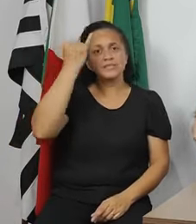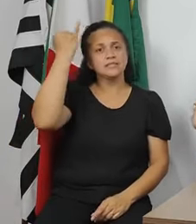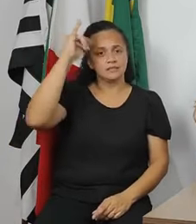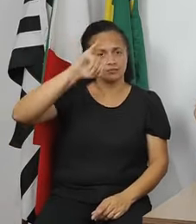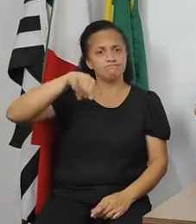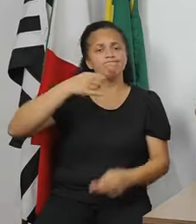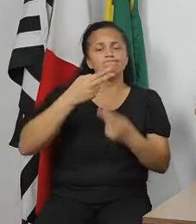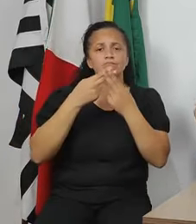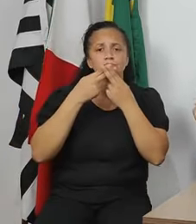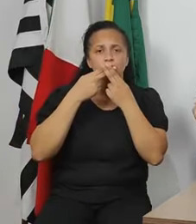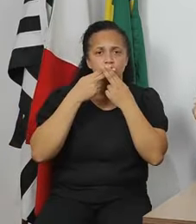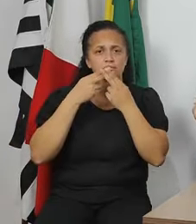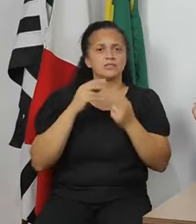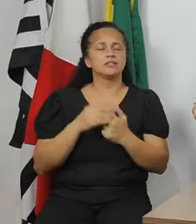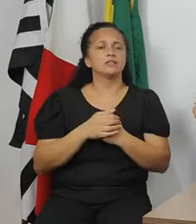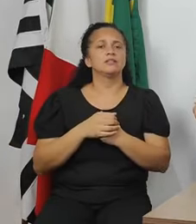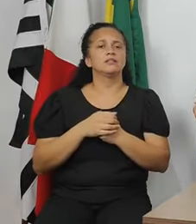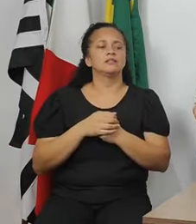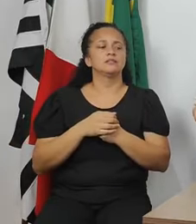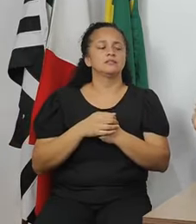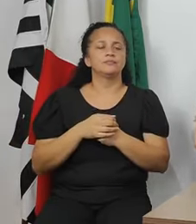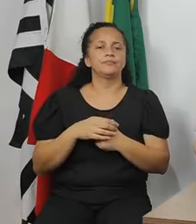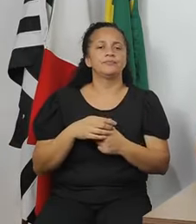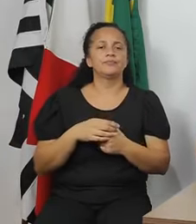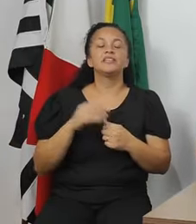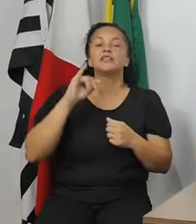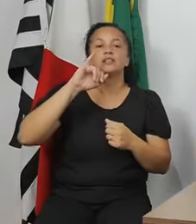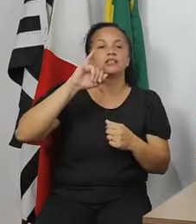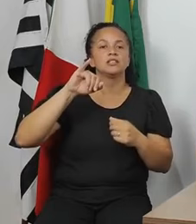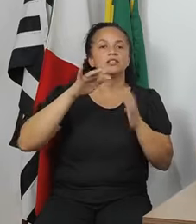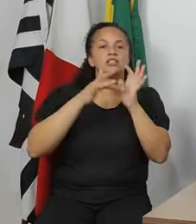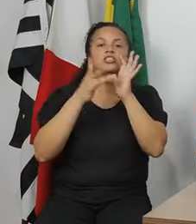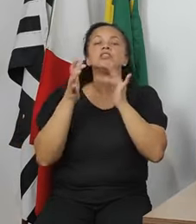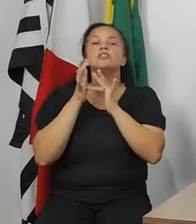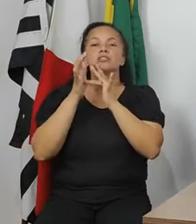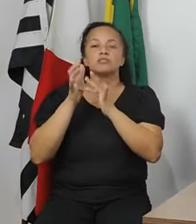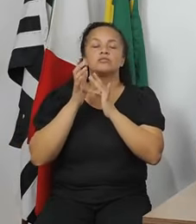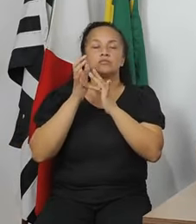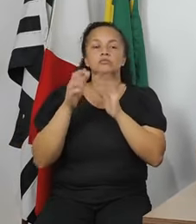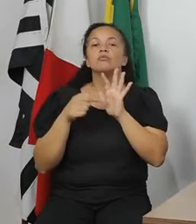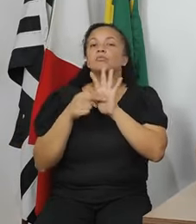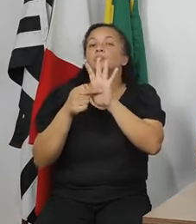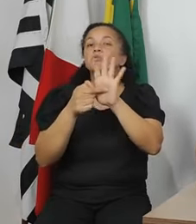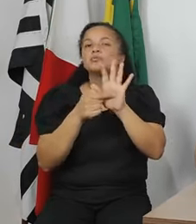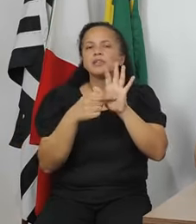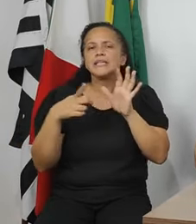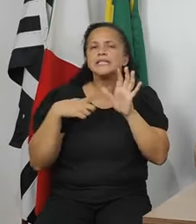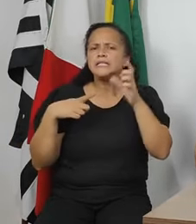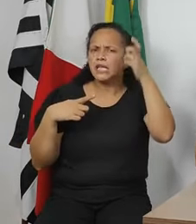Que Jesus fala que alguns demônios só saem através de jejum e oração,